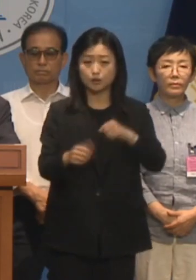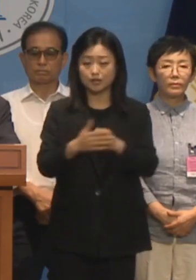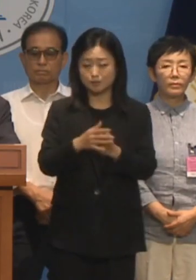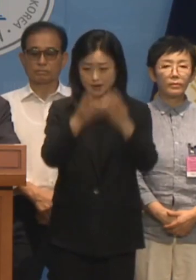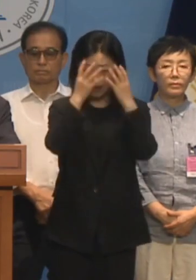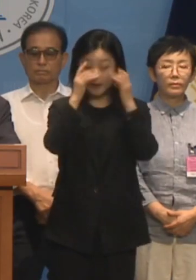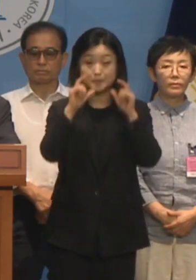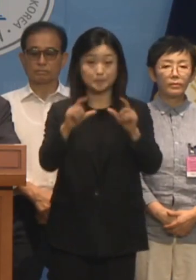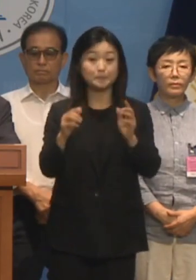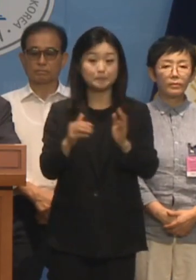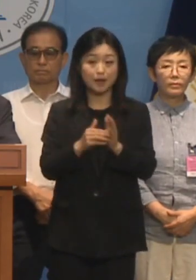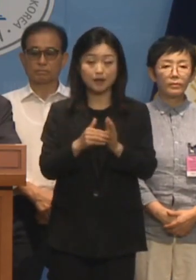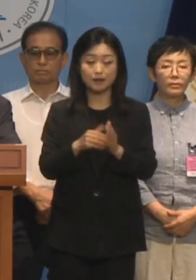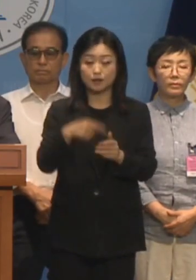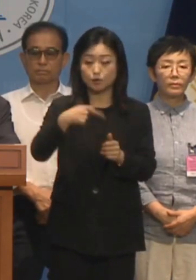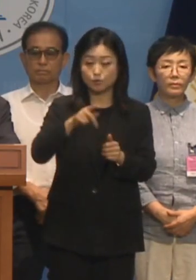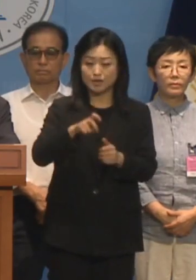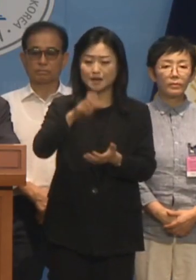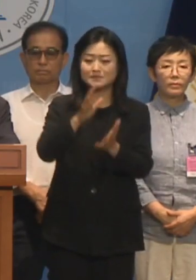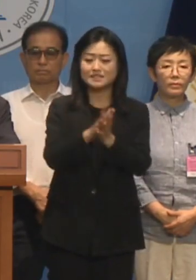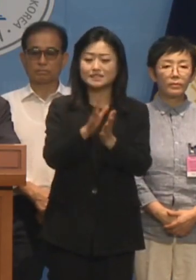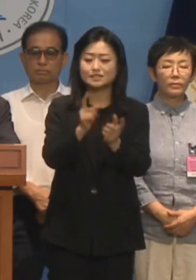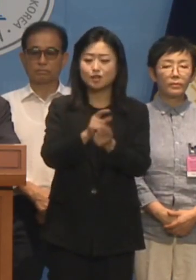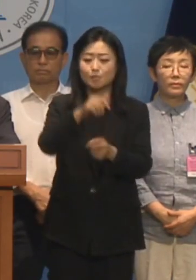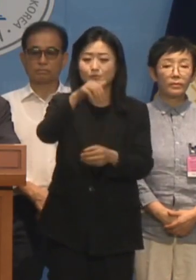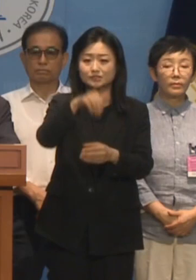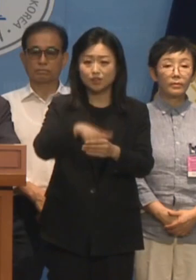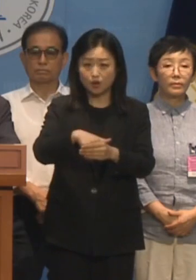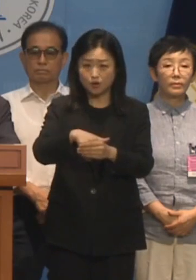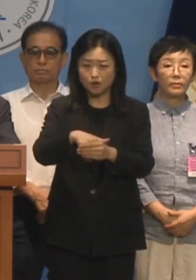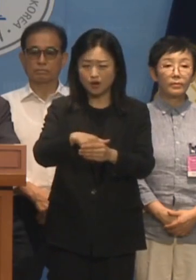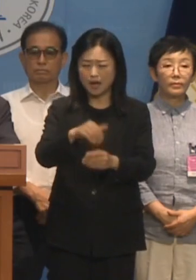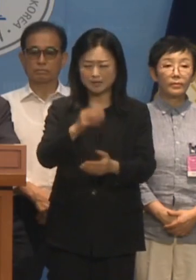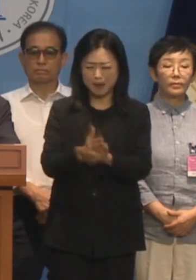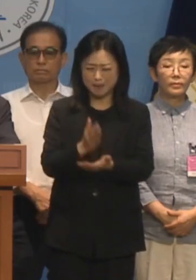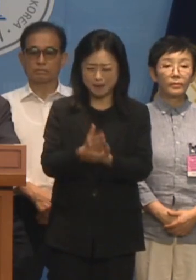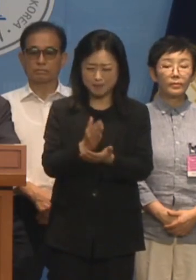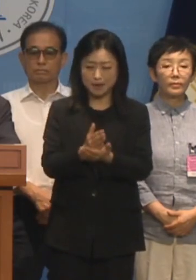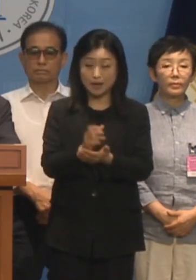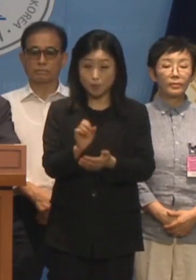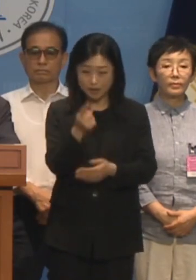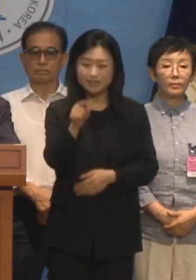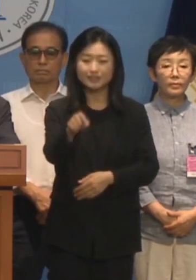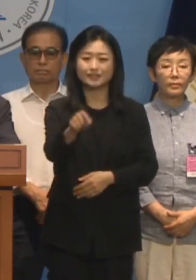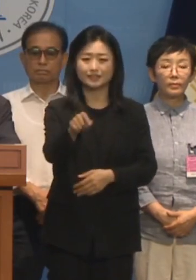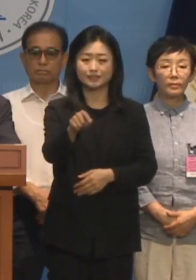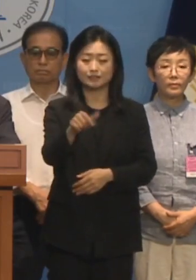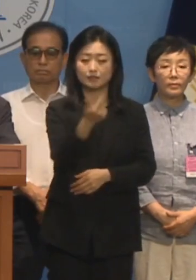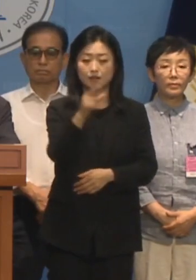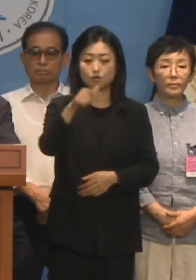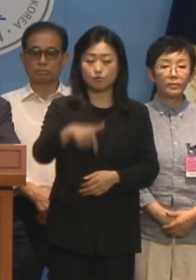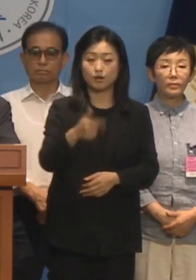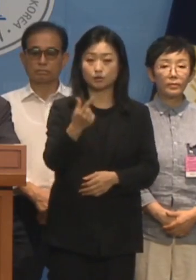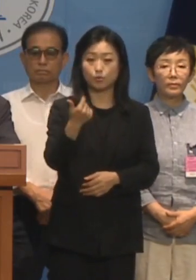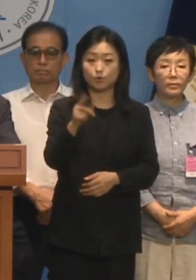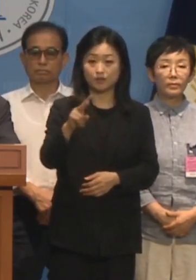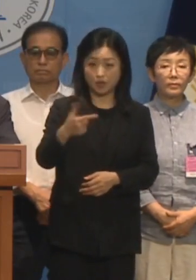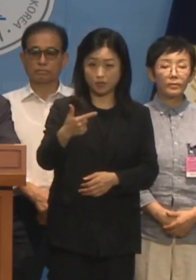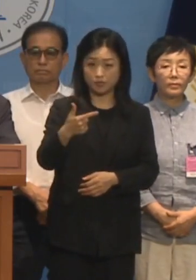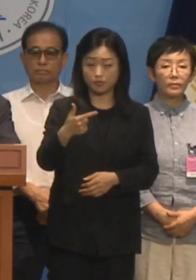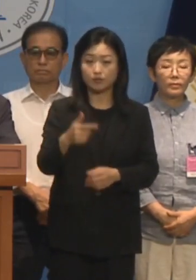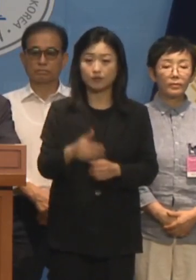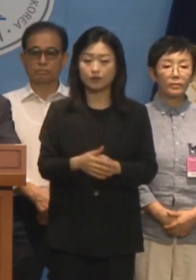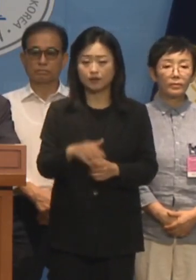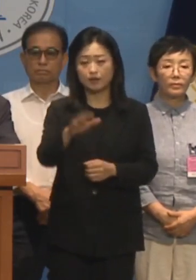제기하는 교육감 직선제 폐지론의 그 배경이기도 합니다. 광노현 예비후보는 교육자로서